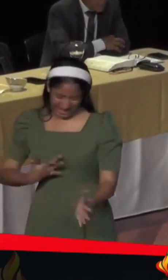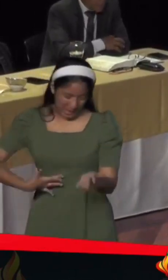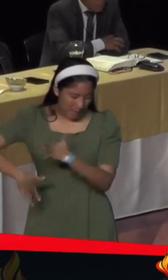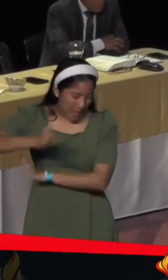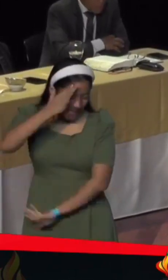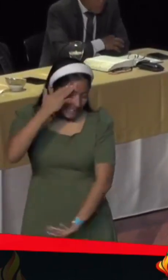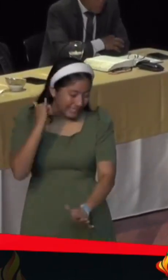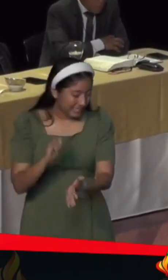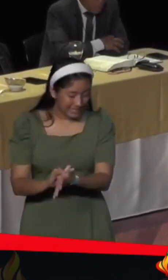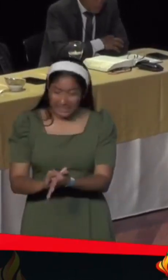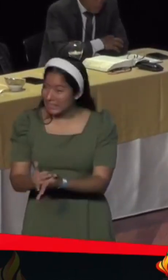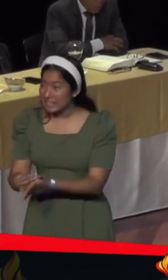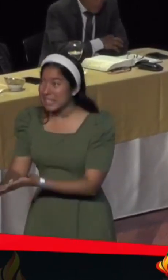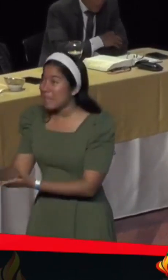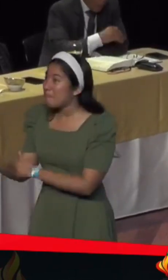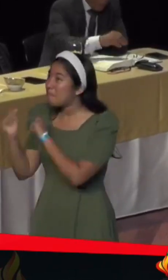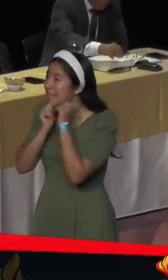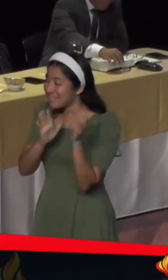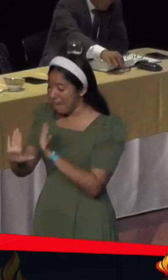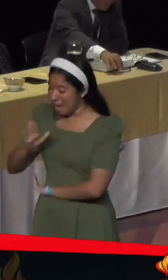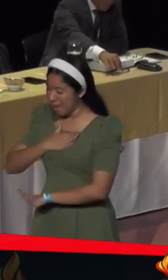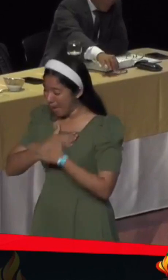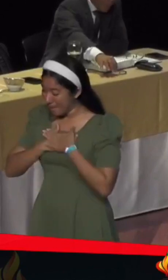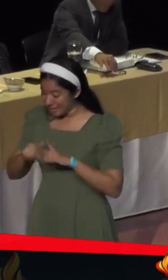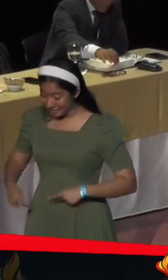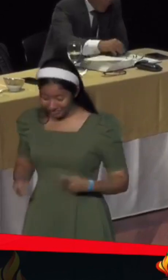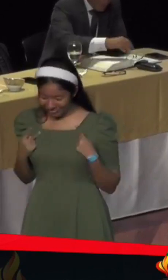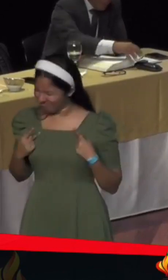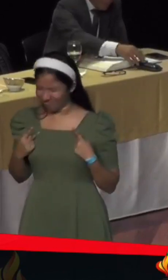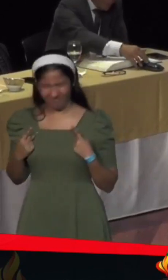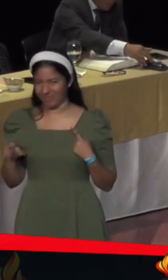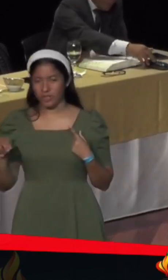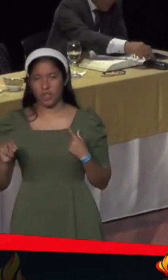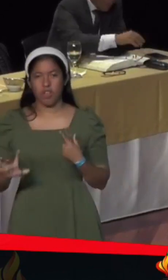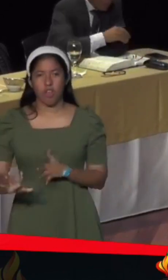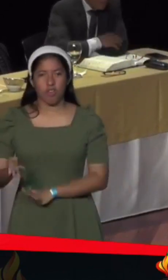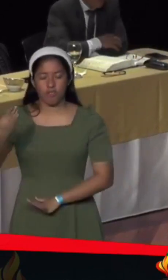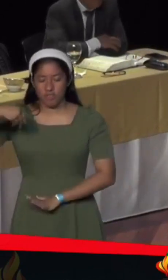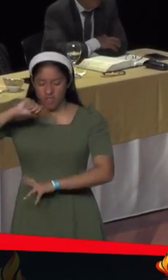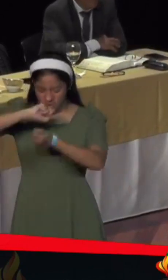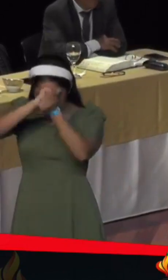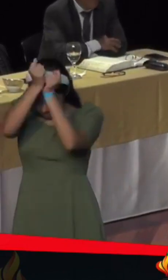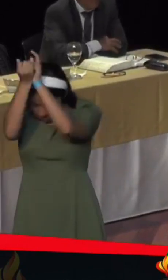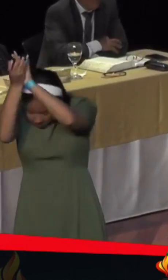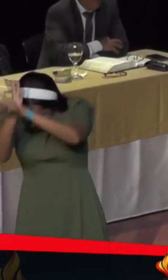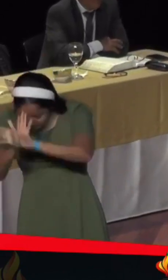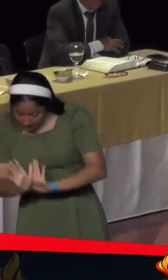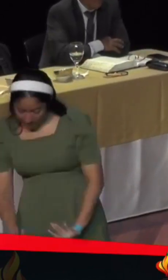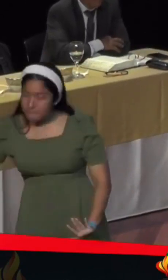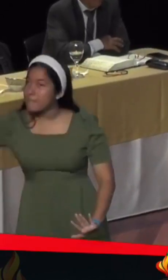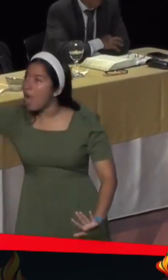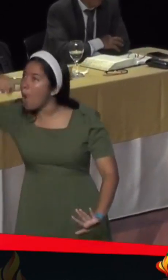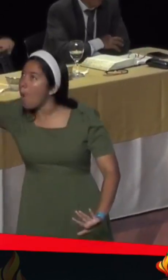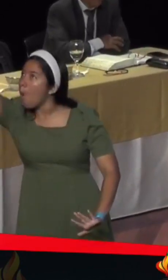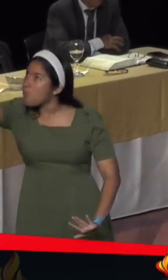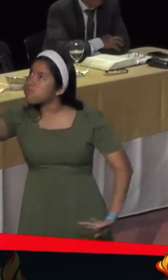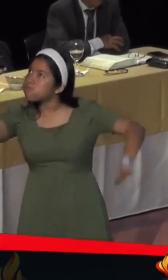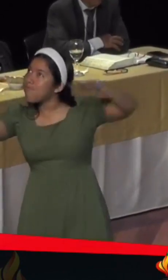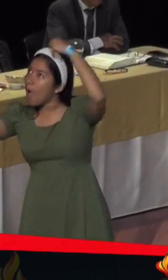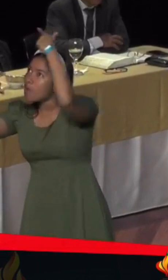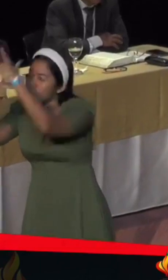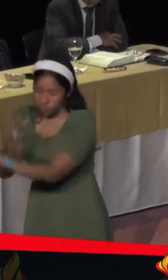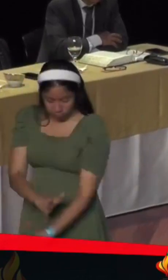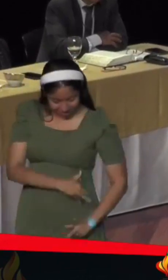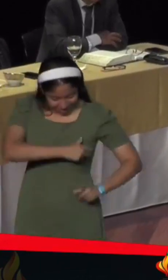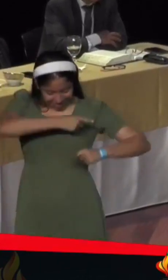hay algo para ti. Pero en esta tarde Dios va a romper esos complejos con el poder de su Espíritu. Dios